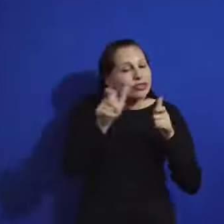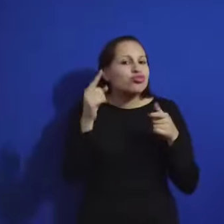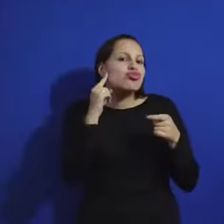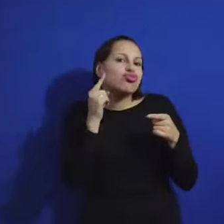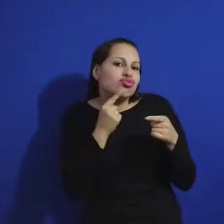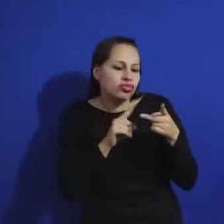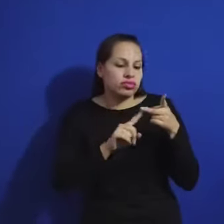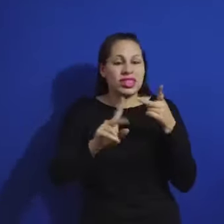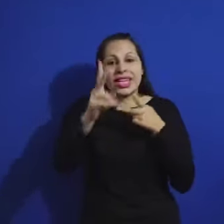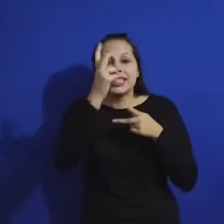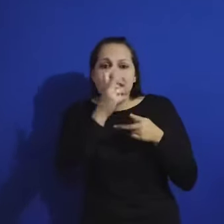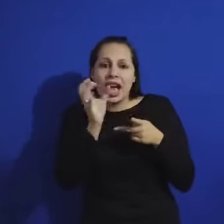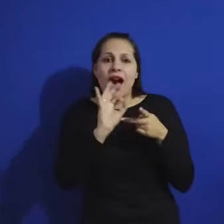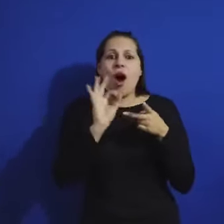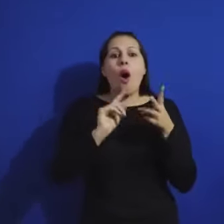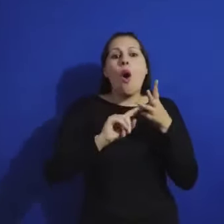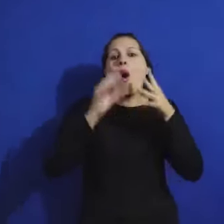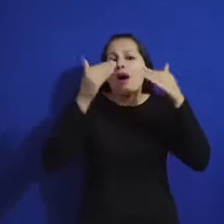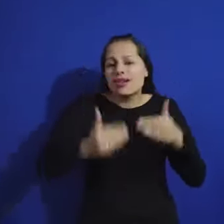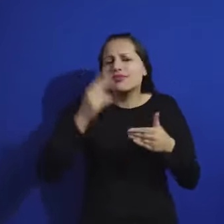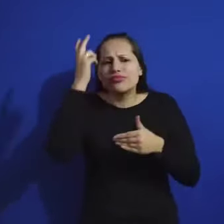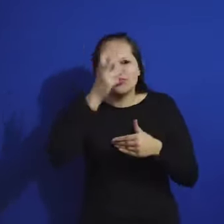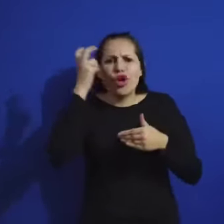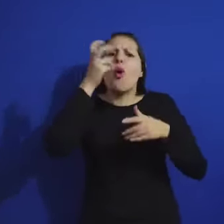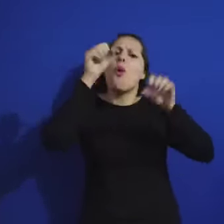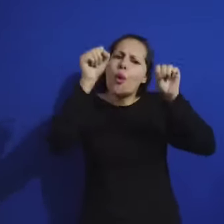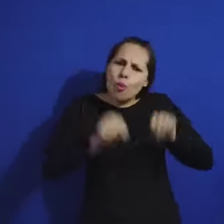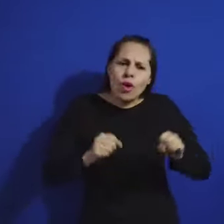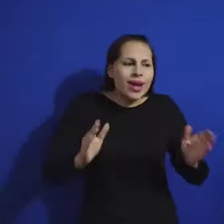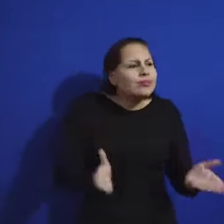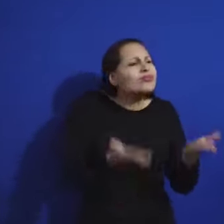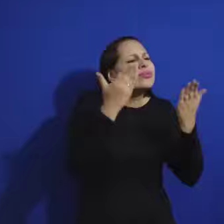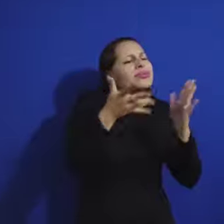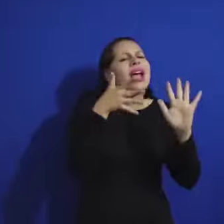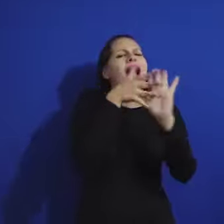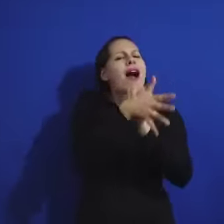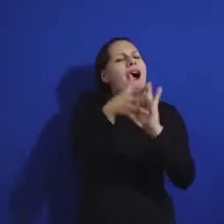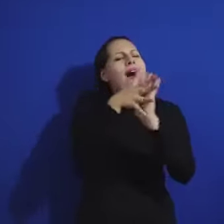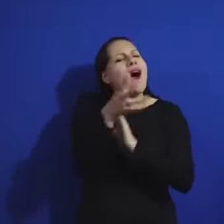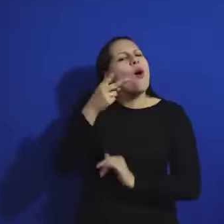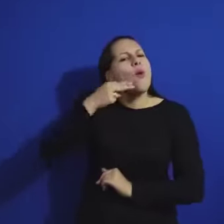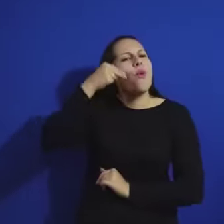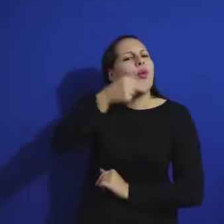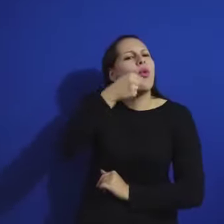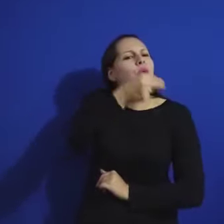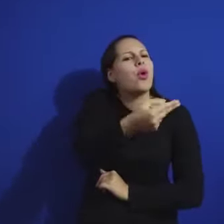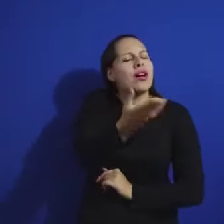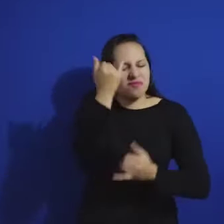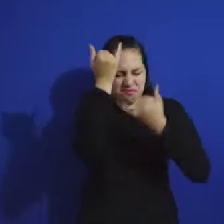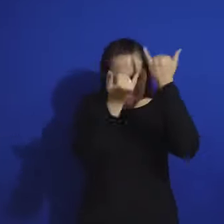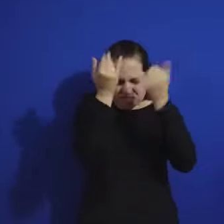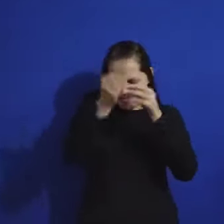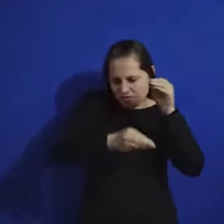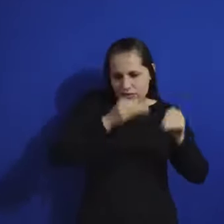o con discapacidad intelectual se animen a contar cuentos bogotá junio 2020 por primera vez en bogotá